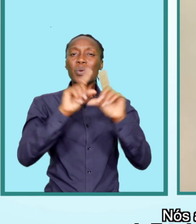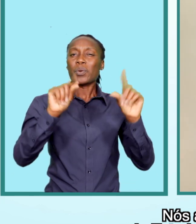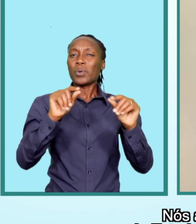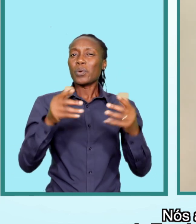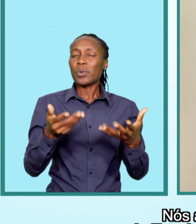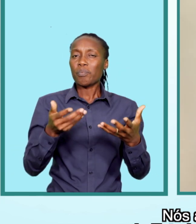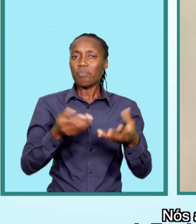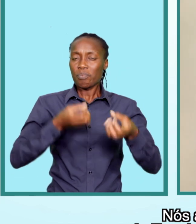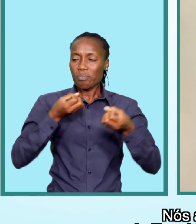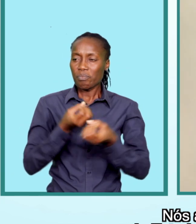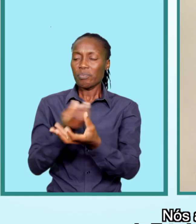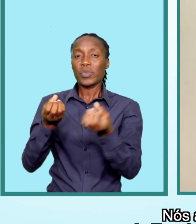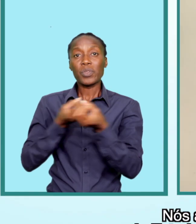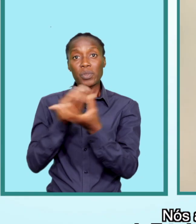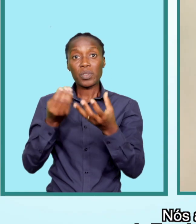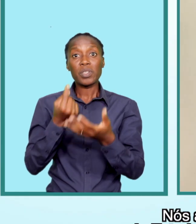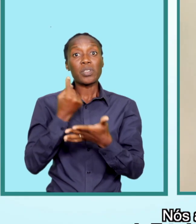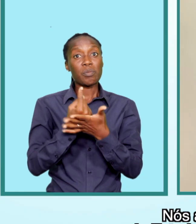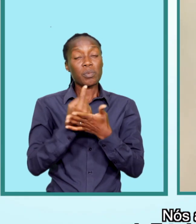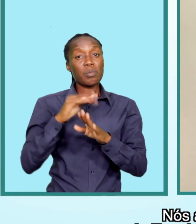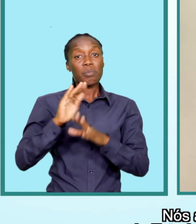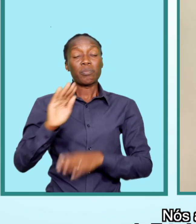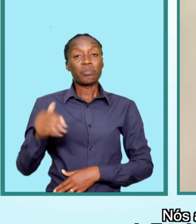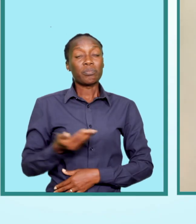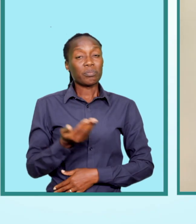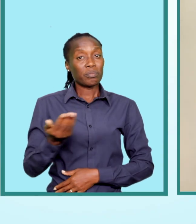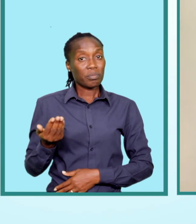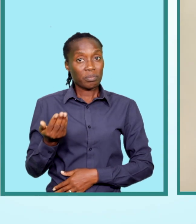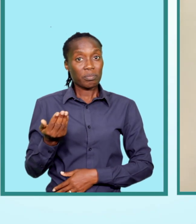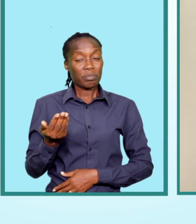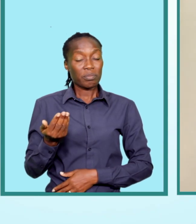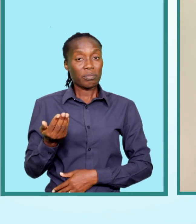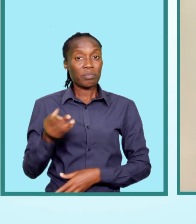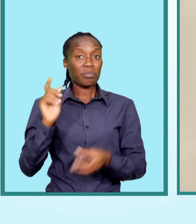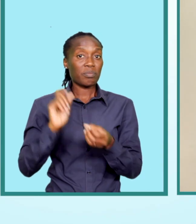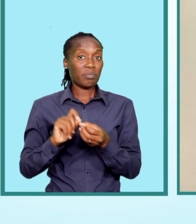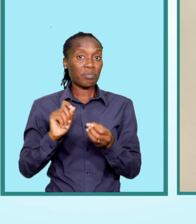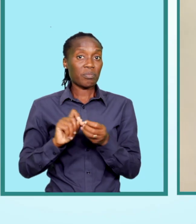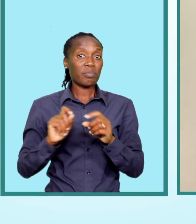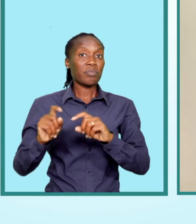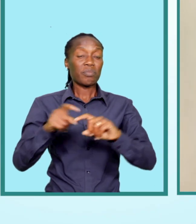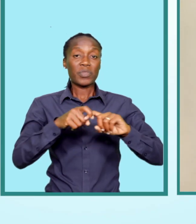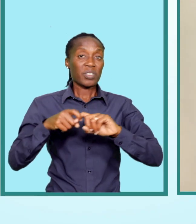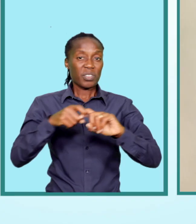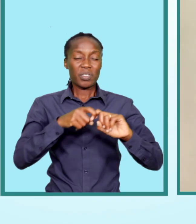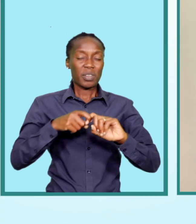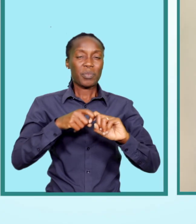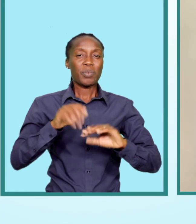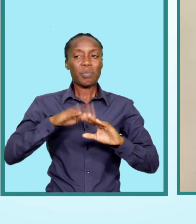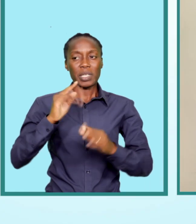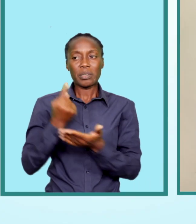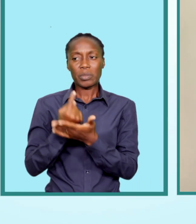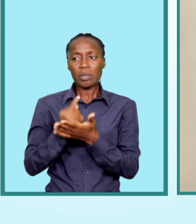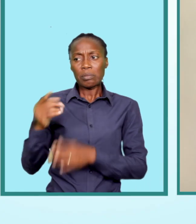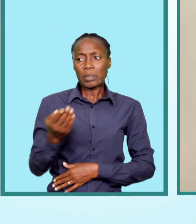Associação de Estudos dos Surdos de Moçambique, é possível nós termos uma porta para aceder a estas famílias, porque eles,